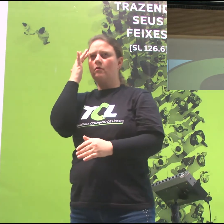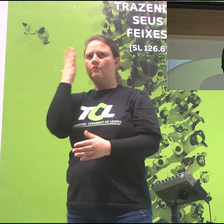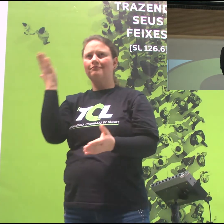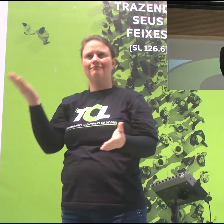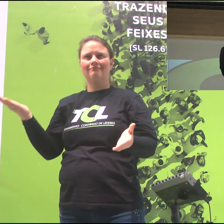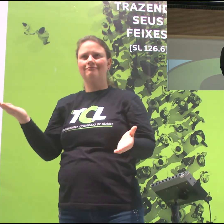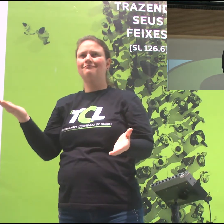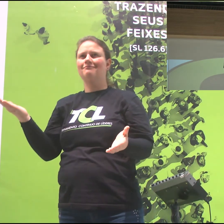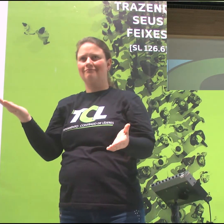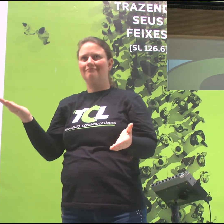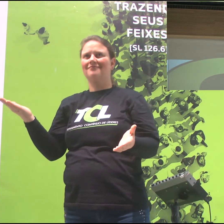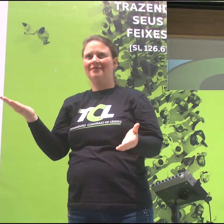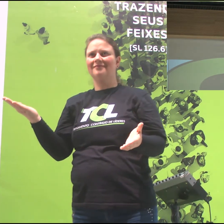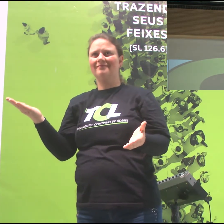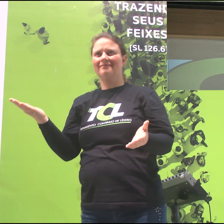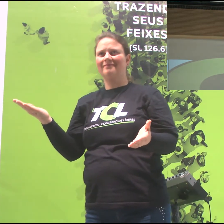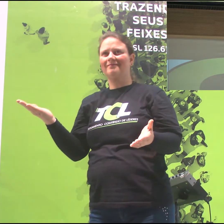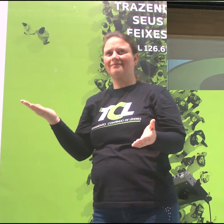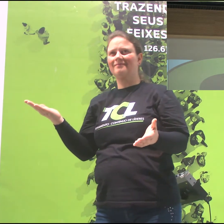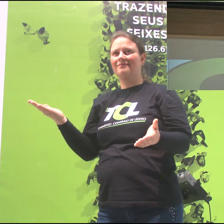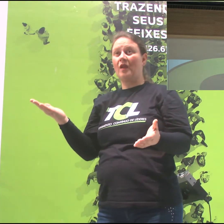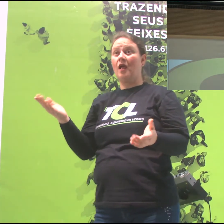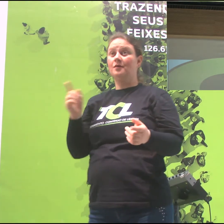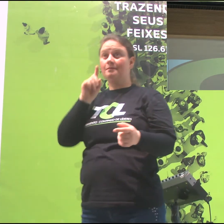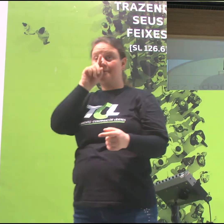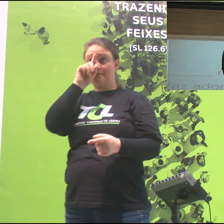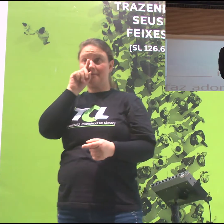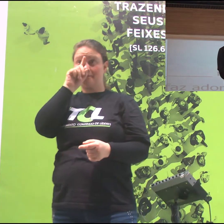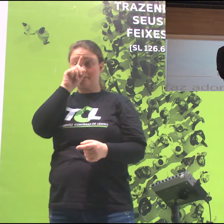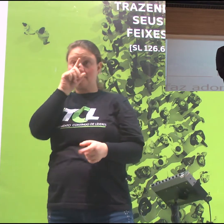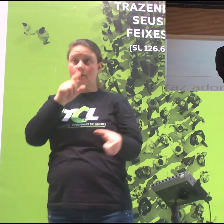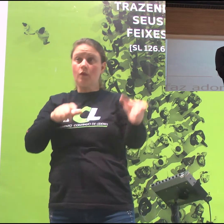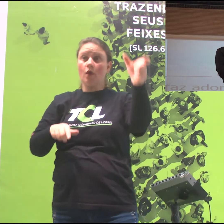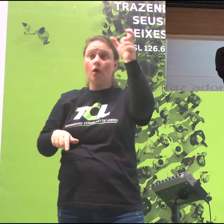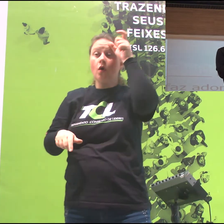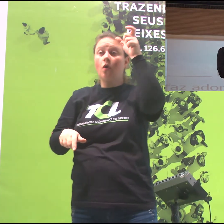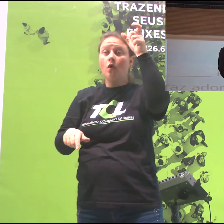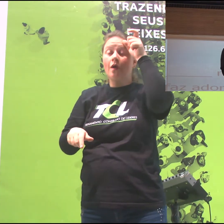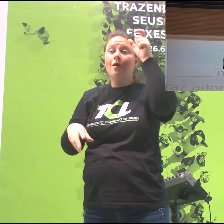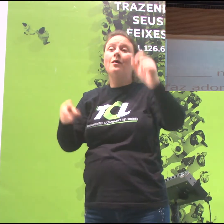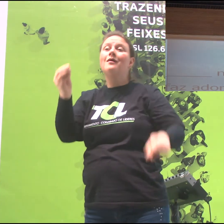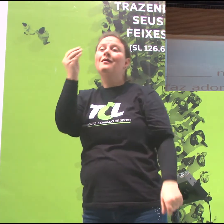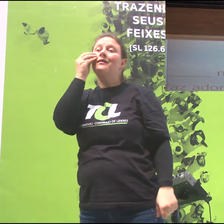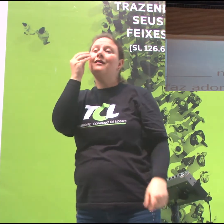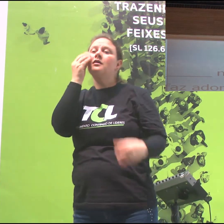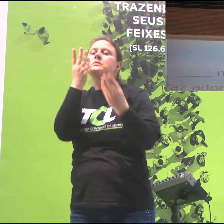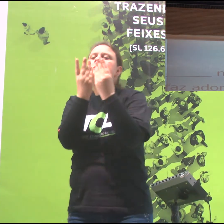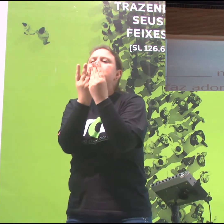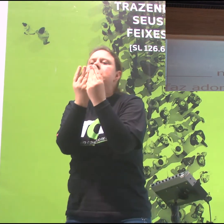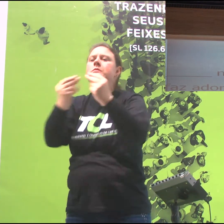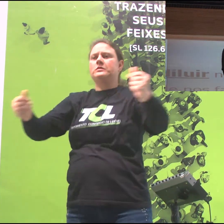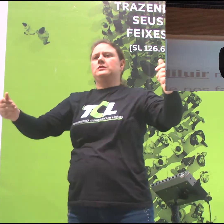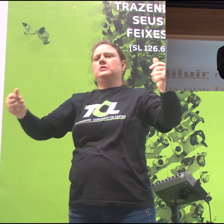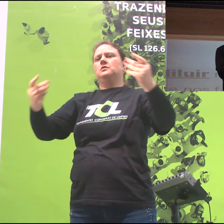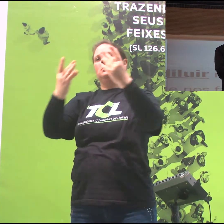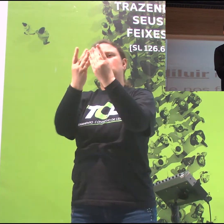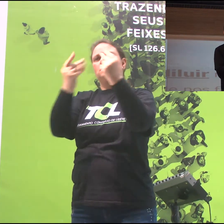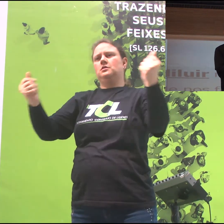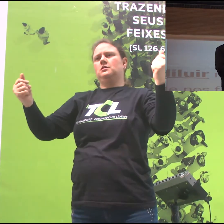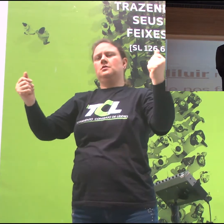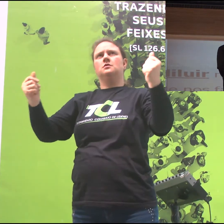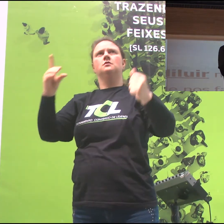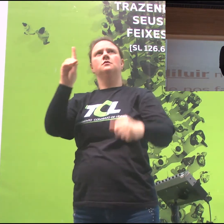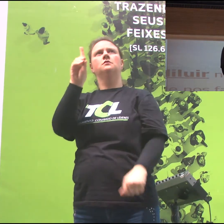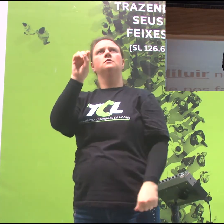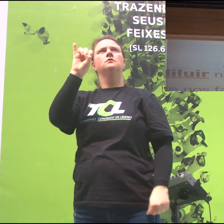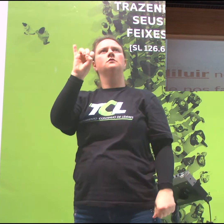beleza? Aí, a próxima lacuna que você vai preencher diz o seguinte: então o diabo tenta diluir